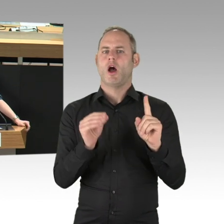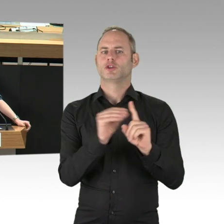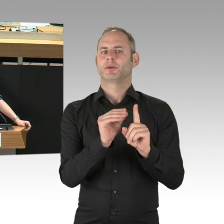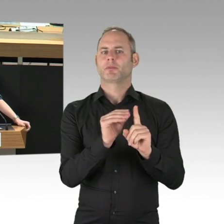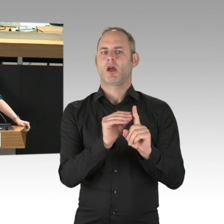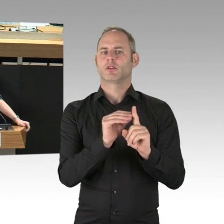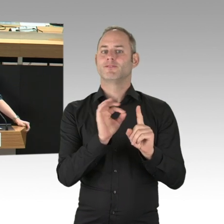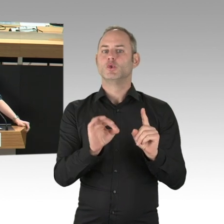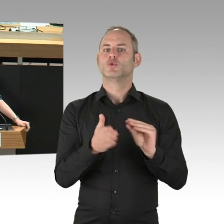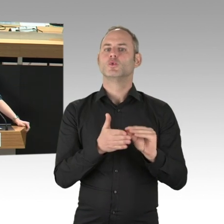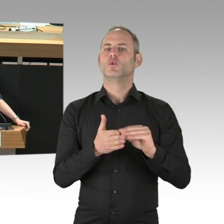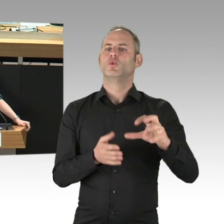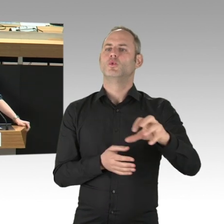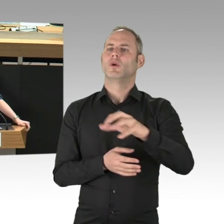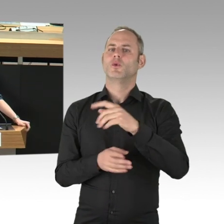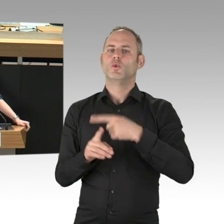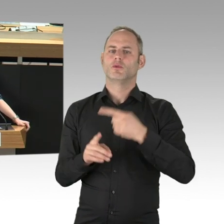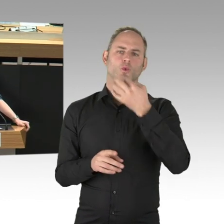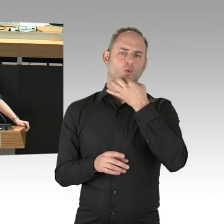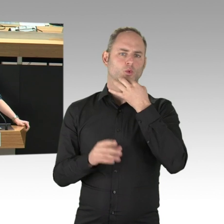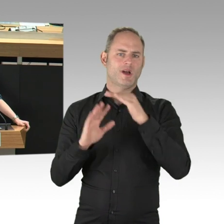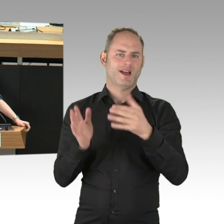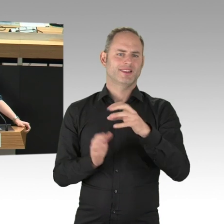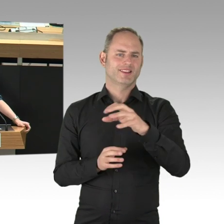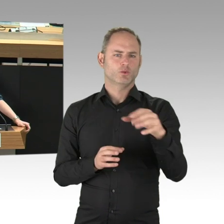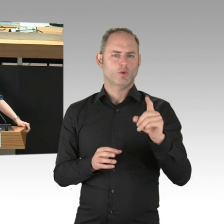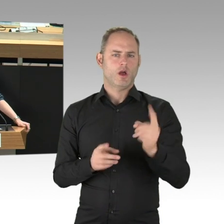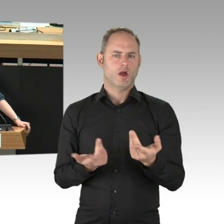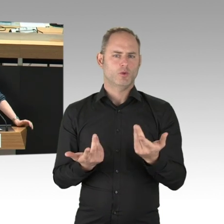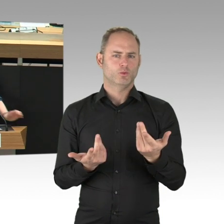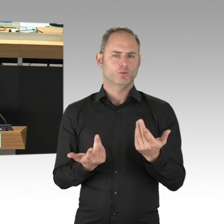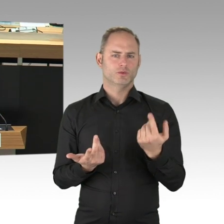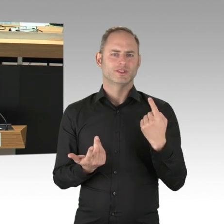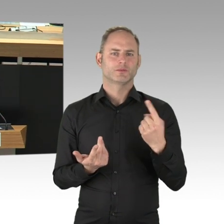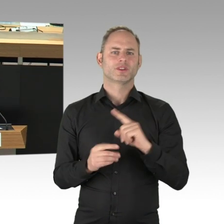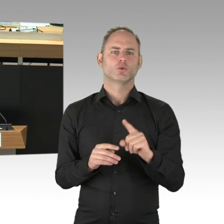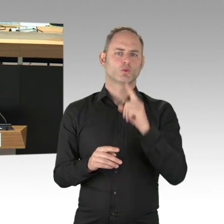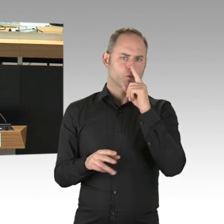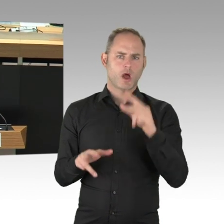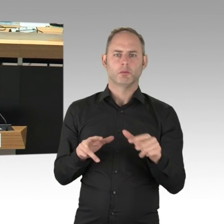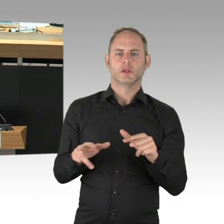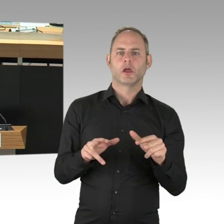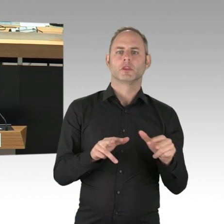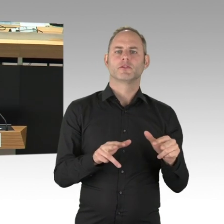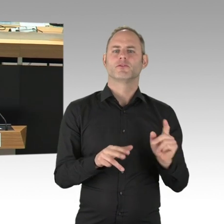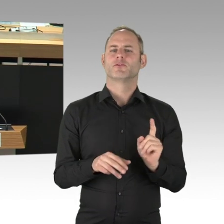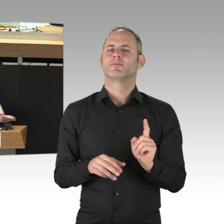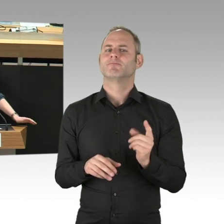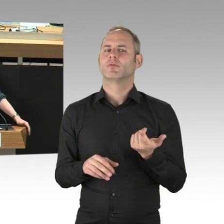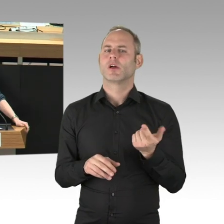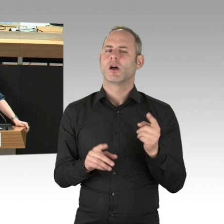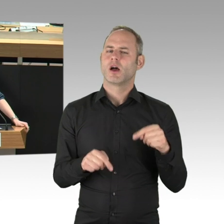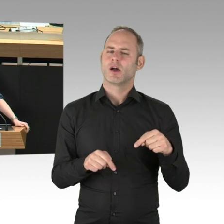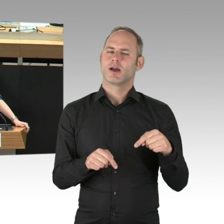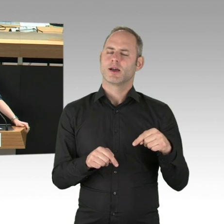zu reagieren ist. Tatsächlich ist Antisemitismus zwar selbstverständlich auch eine Form der Diskriminierung, geht